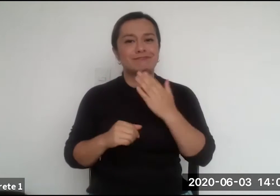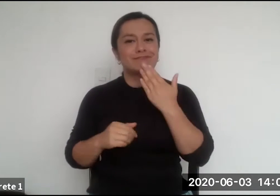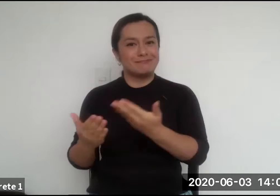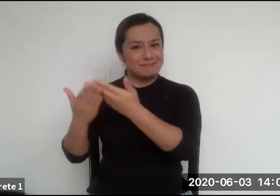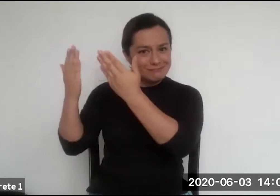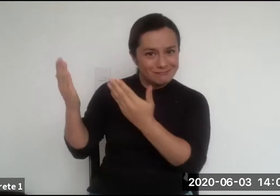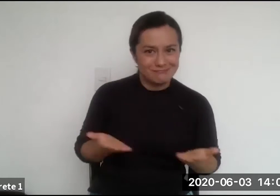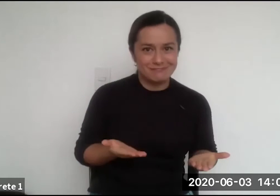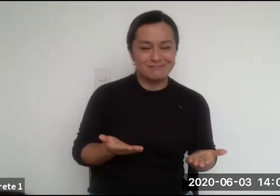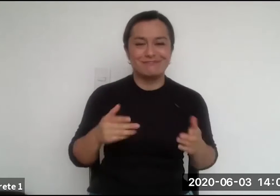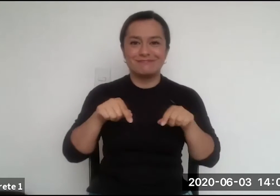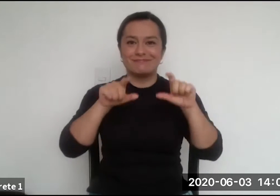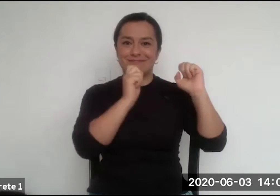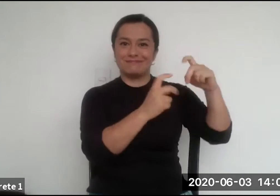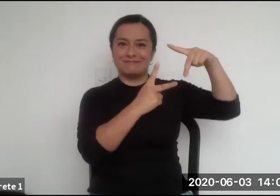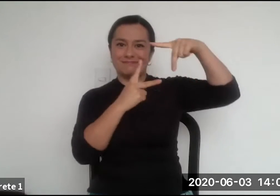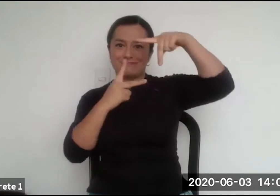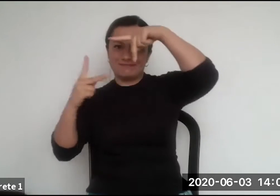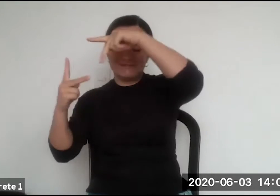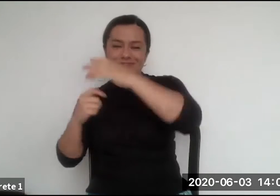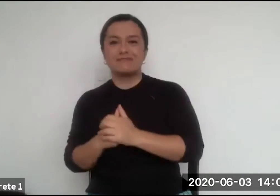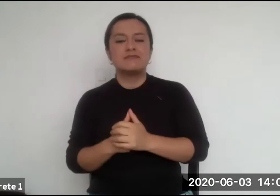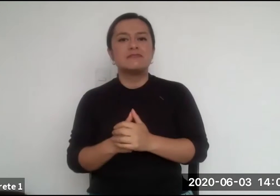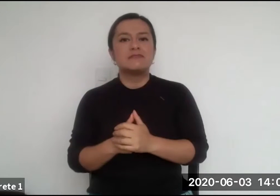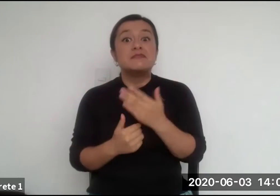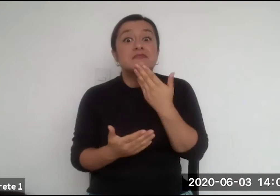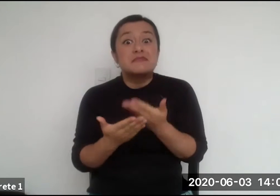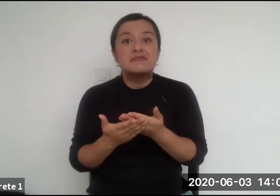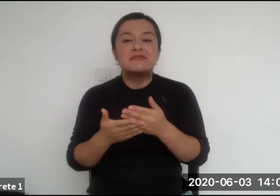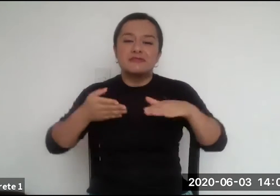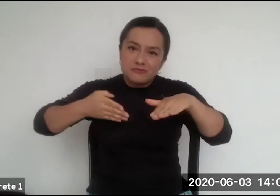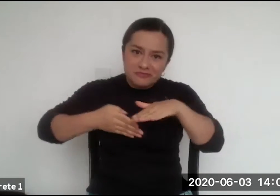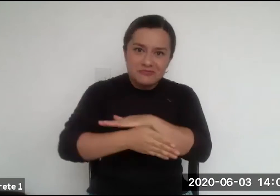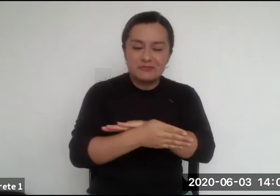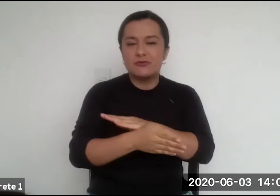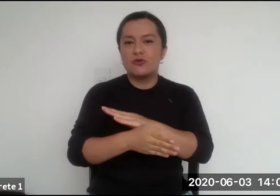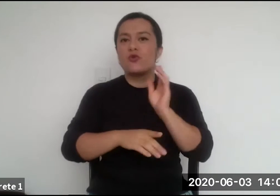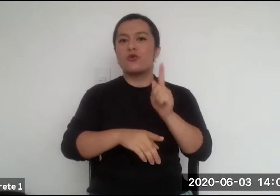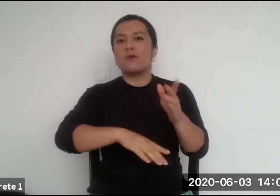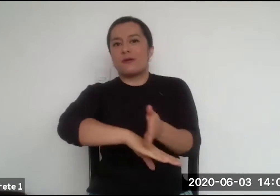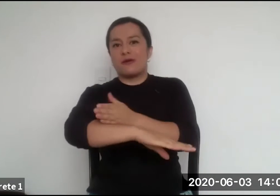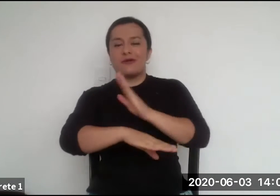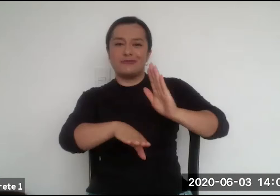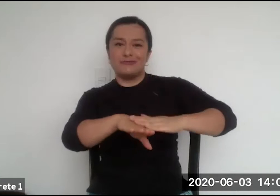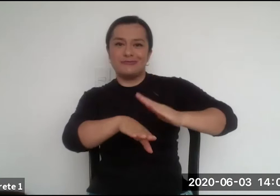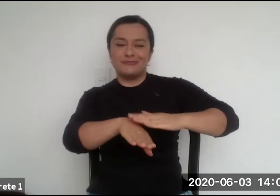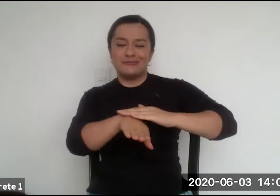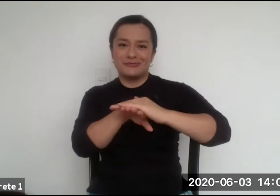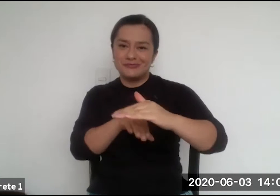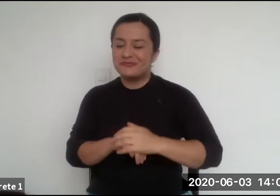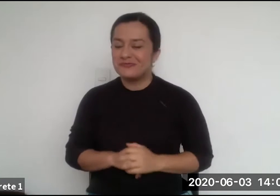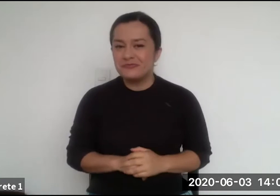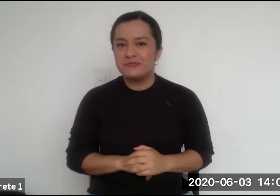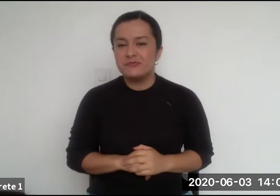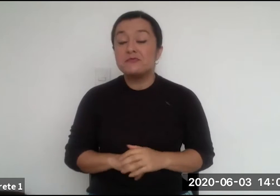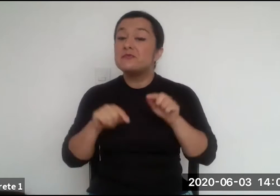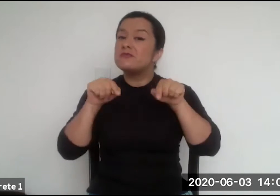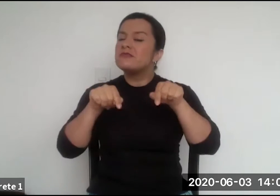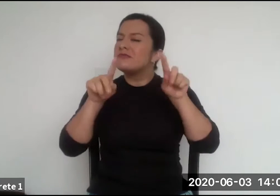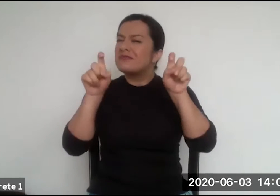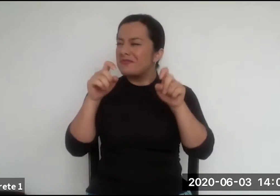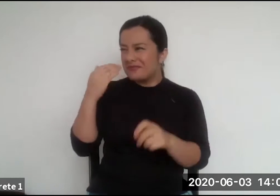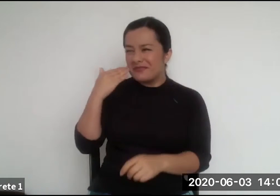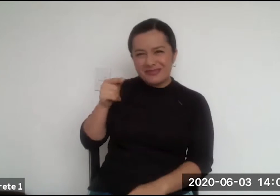espacio y agradecemos también por atender esta invitación. Este espacio al que denominamos, como lo mencionaba ahorita